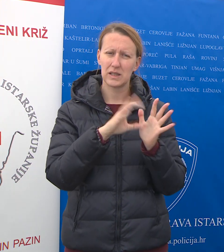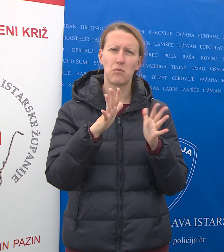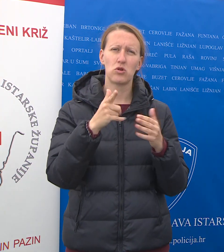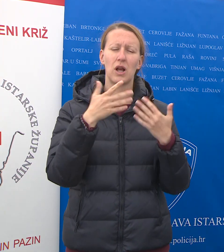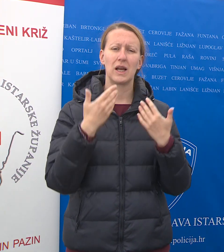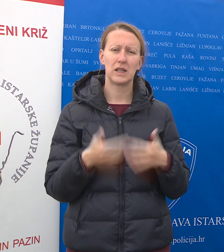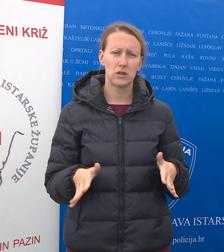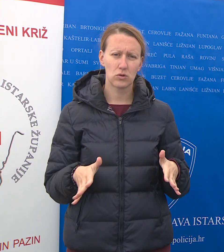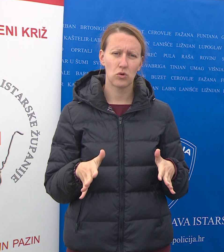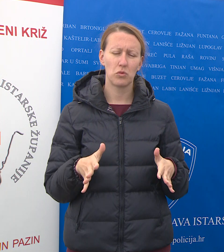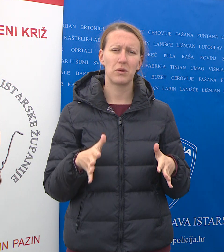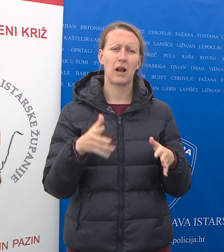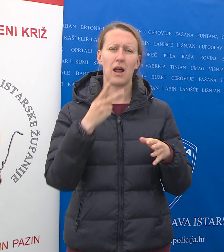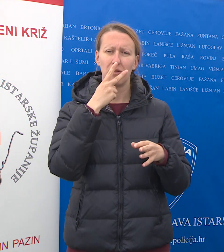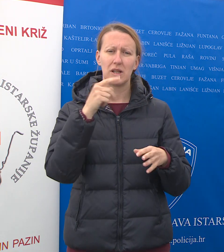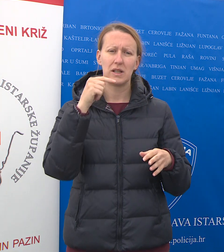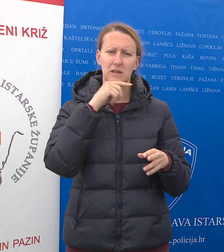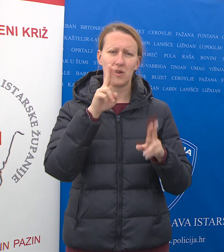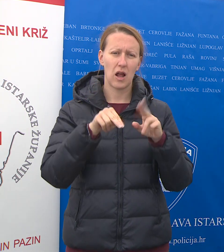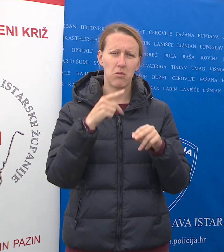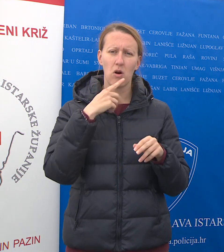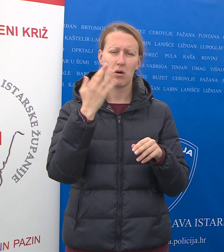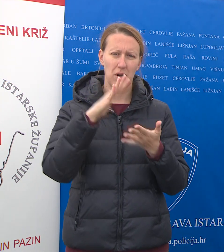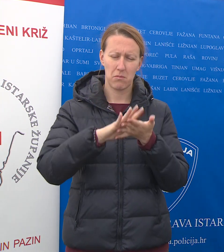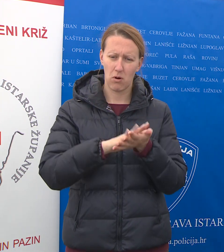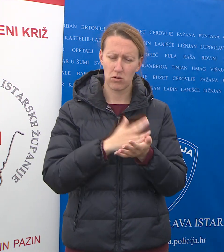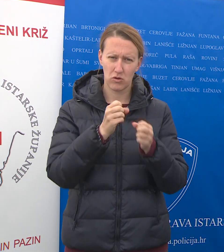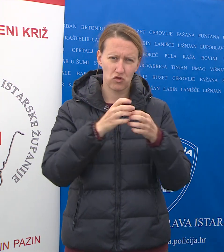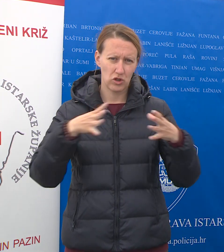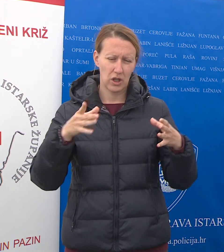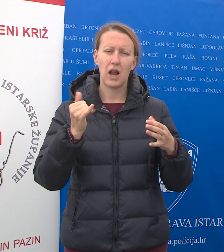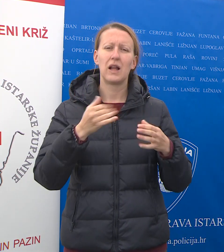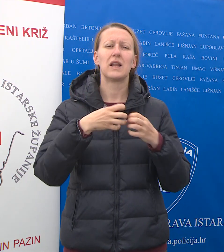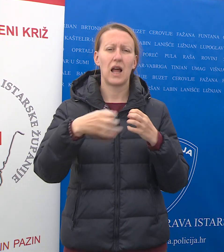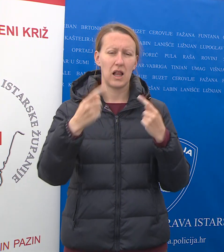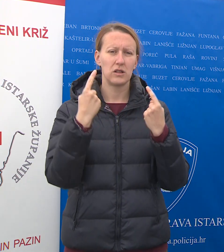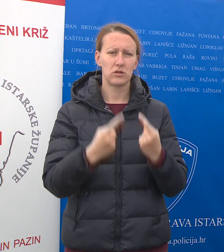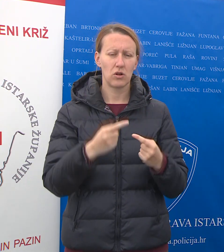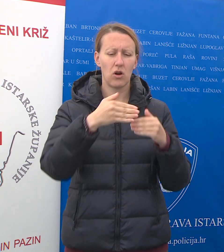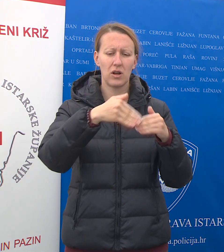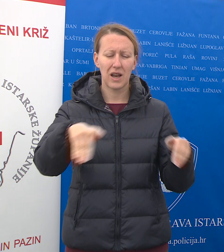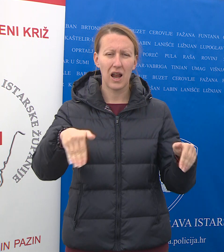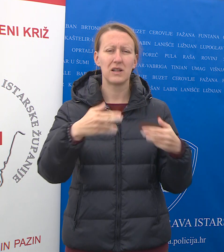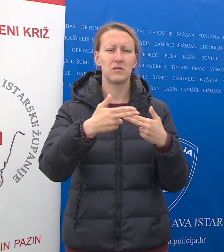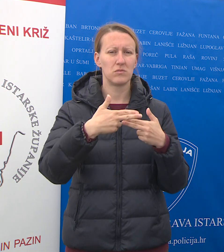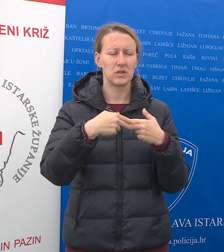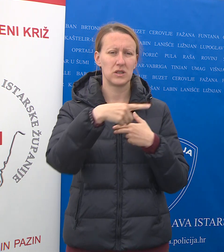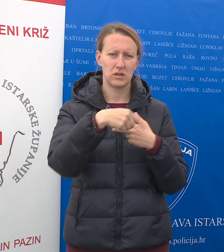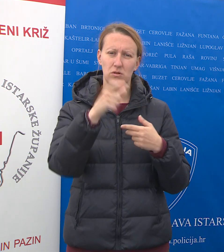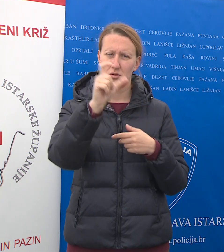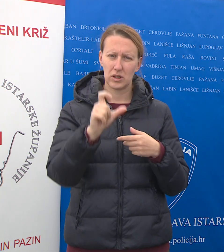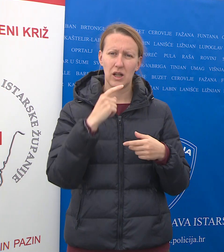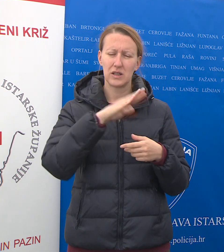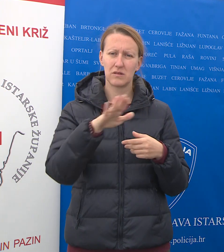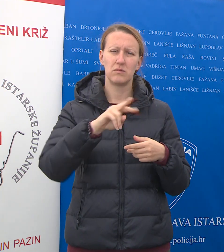možda izgubila intenzitet crvene boje koju je imala na početku, ali i dalje ostaje granično područje sa Italijom